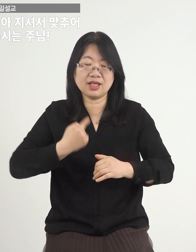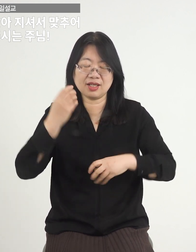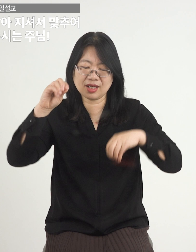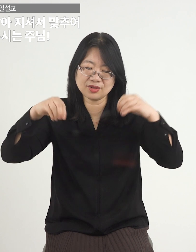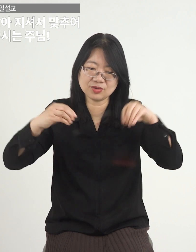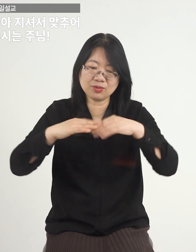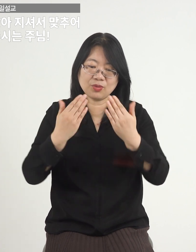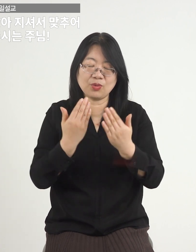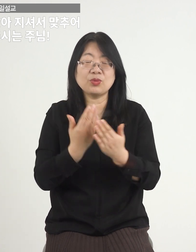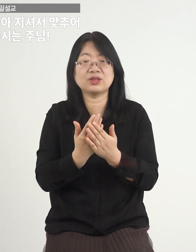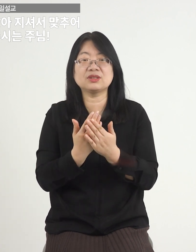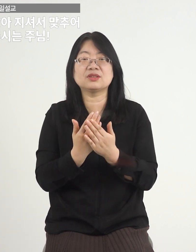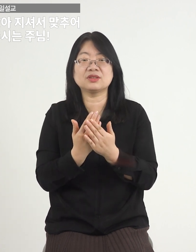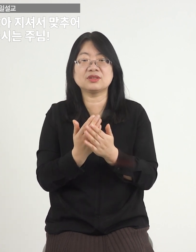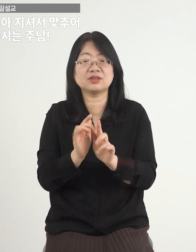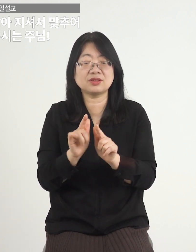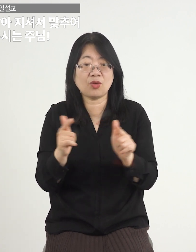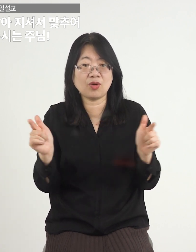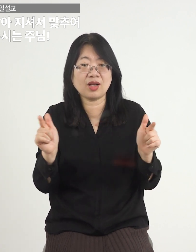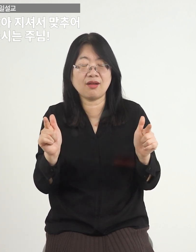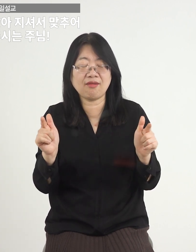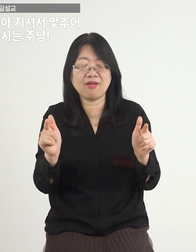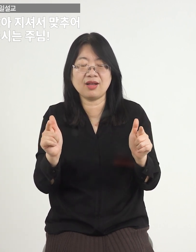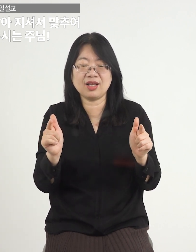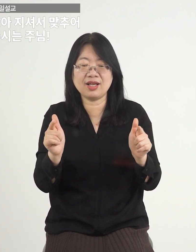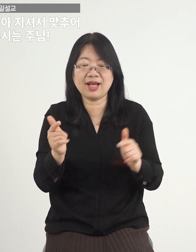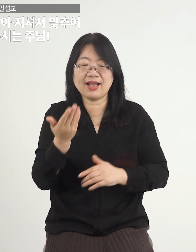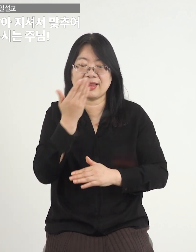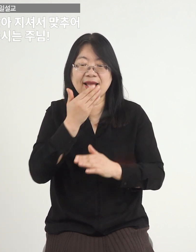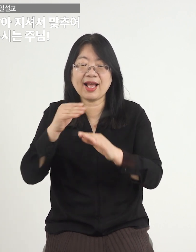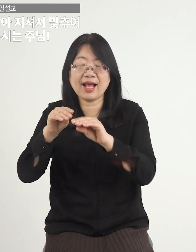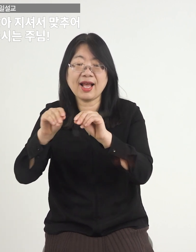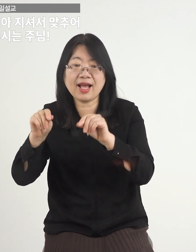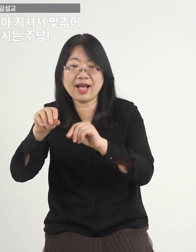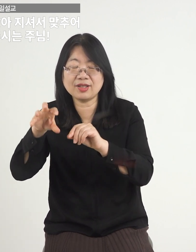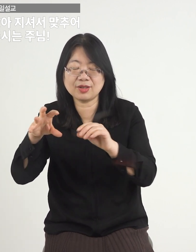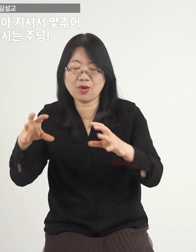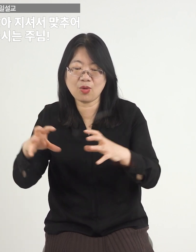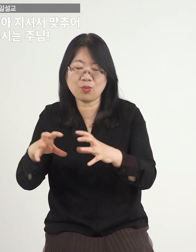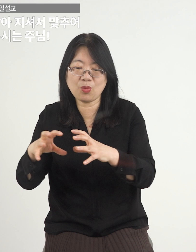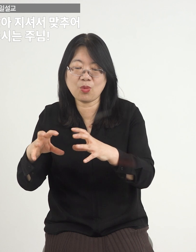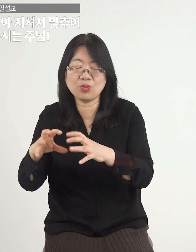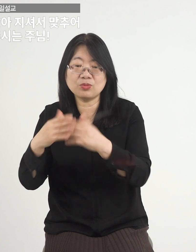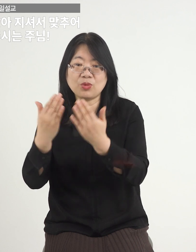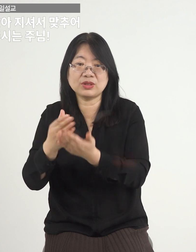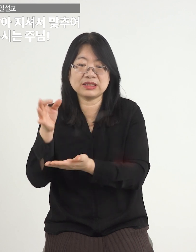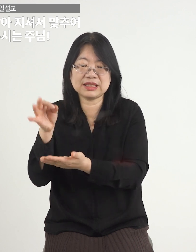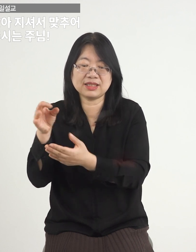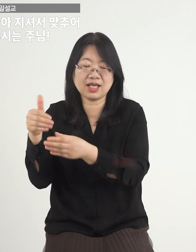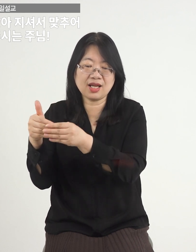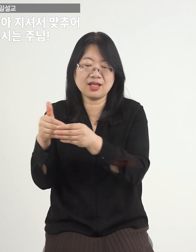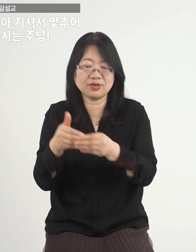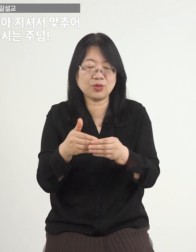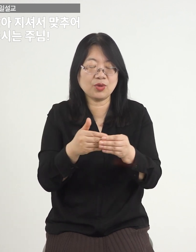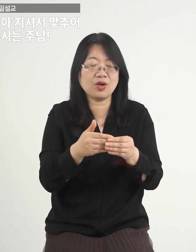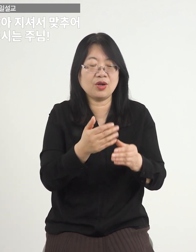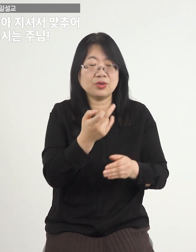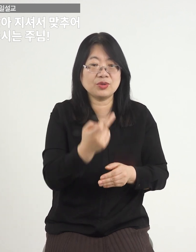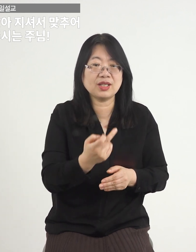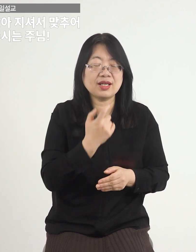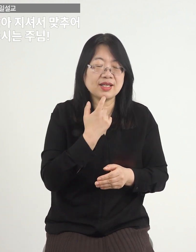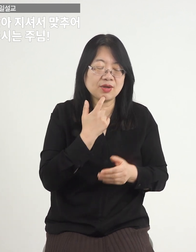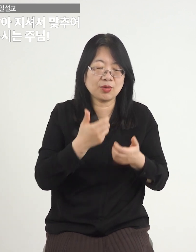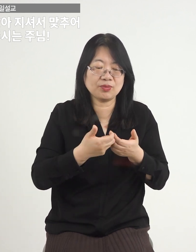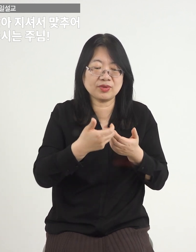자기의 모든 짐승과 자기가 가나안 땅에서 모은 모든 재산을 이끌고 그의 동생 야곱을